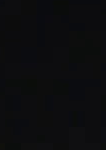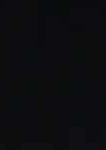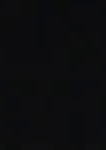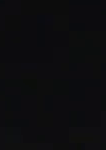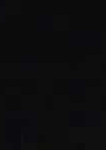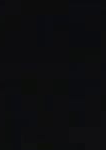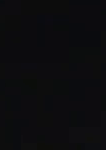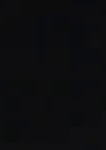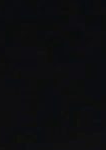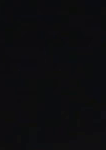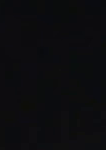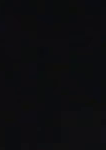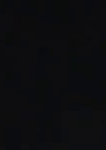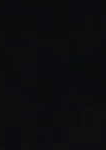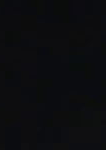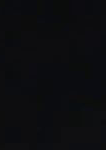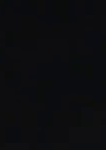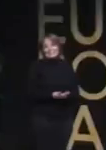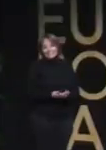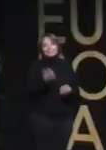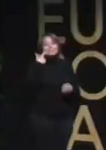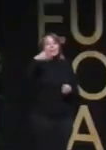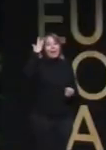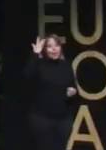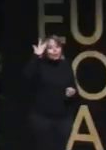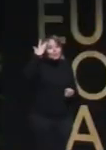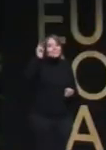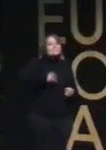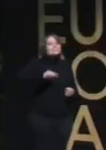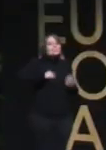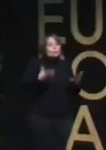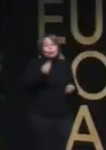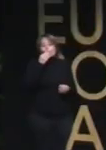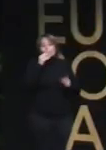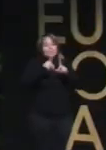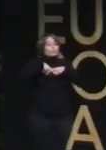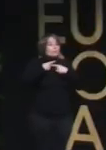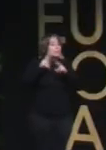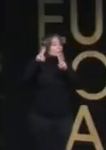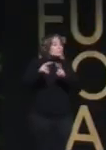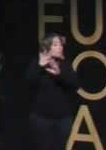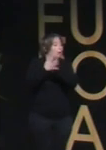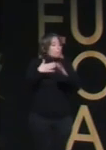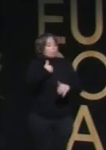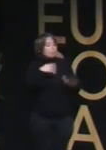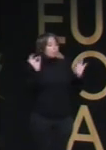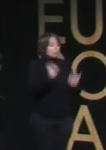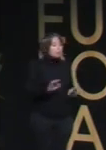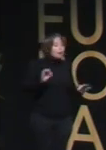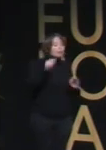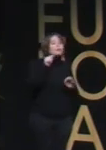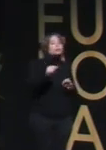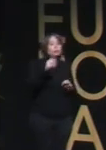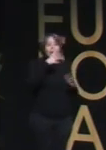chorrada. Ya, pues los adolescentes que sienten que en las comidas familiares no se hablan de esos temas y tienen un papel que aportan a las familias han sido los